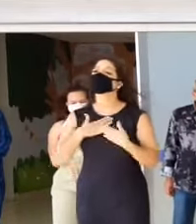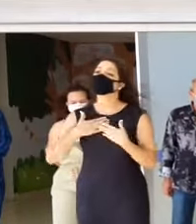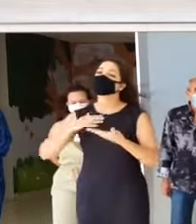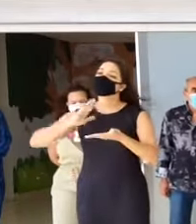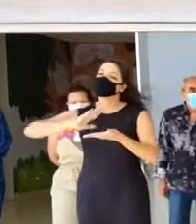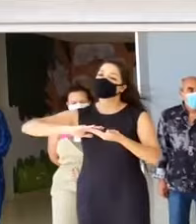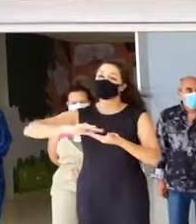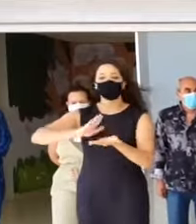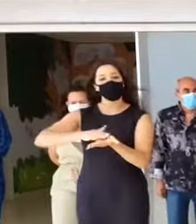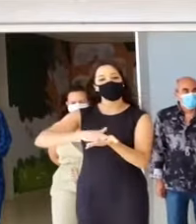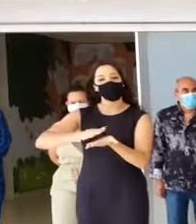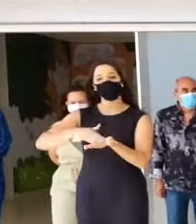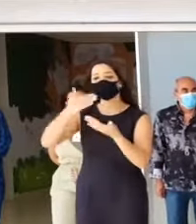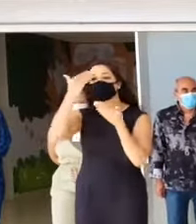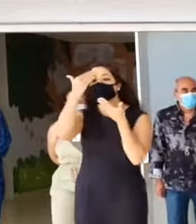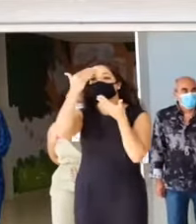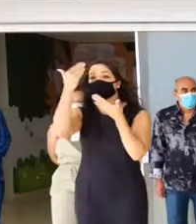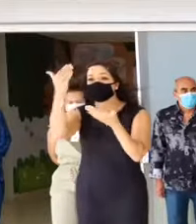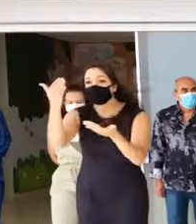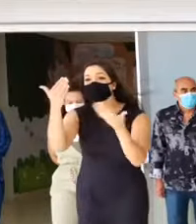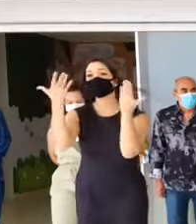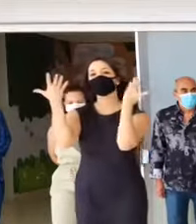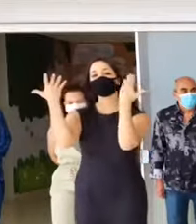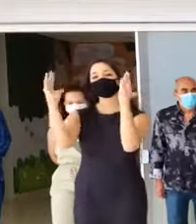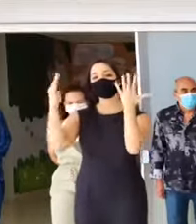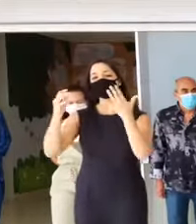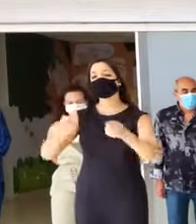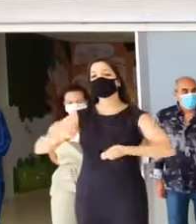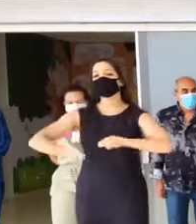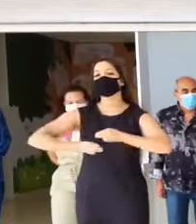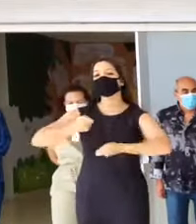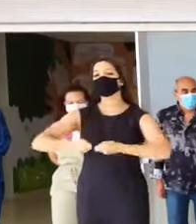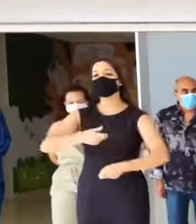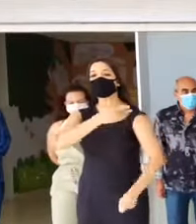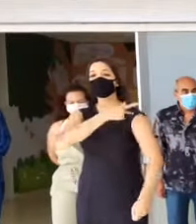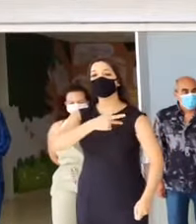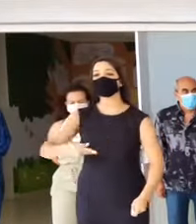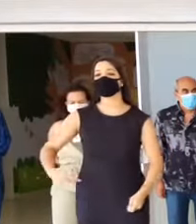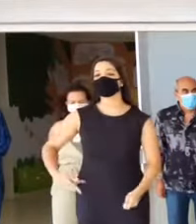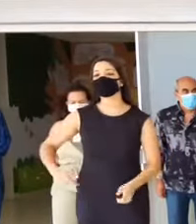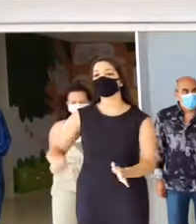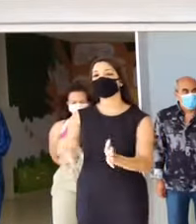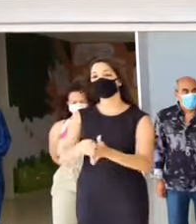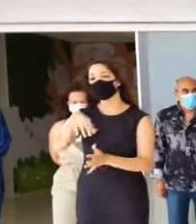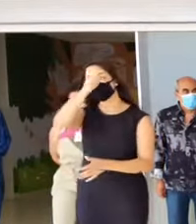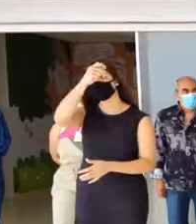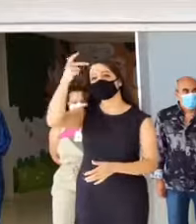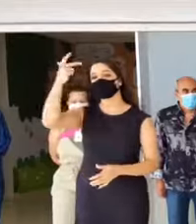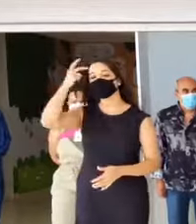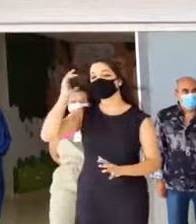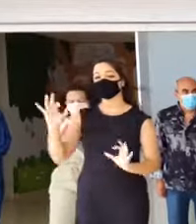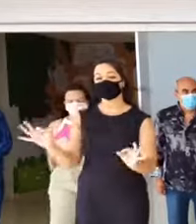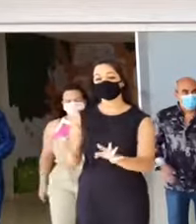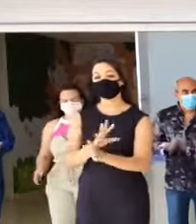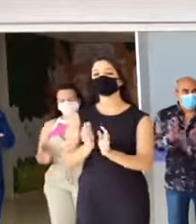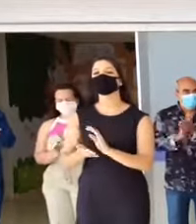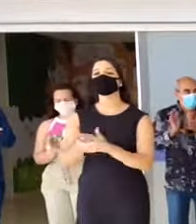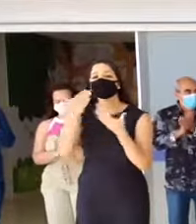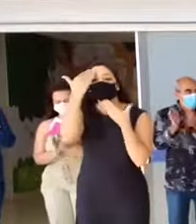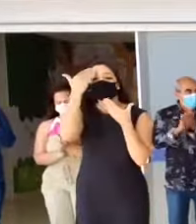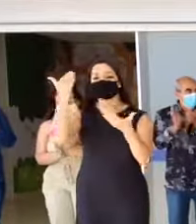cumprimento, o meu agradecimento e as minhas congratulações à administração pública municipal por mais essa realização. Muito obrigado.